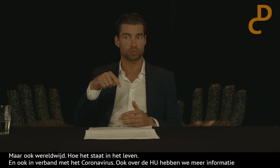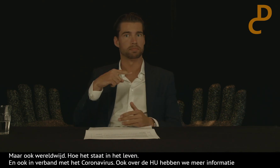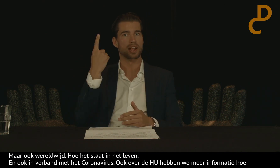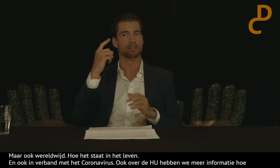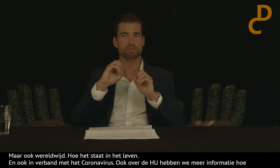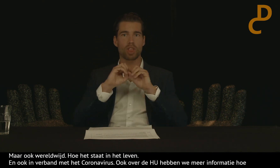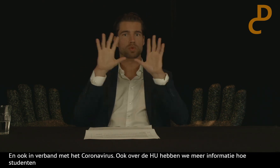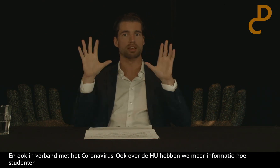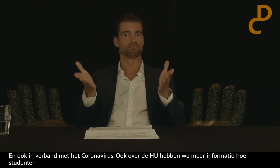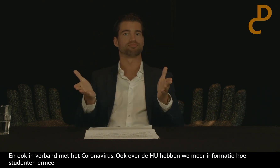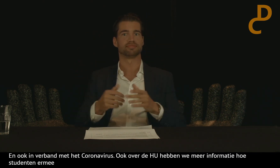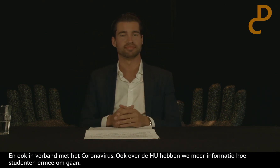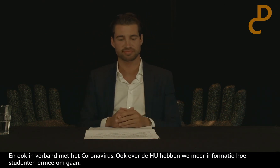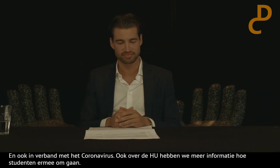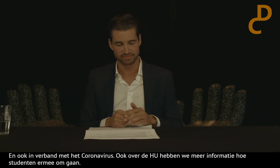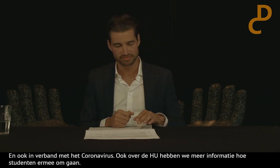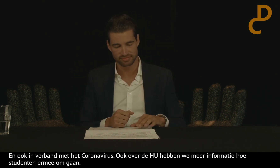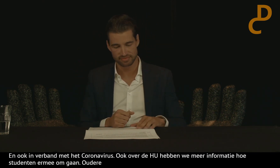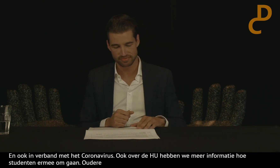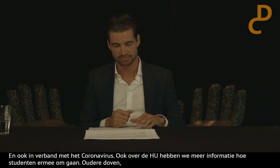doven. Dat het nu meer duidelijkheid heeft gegeven.